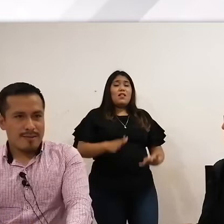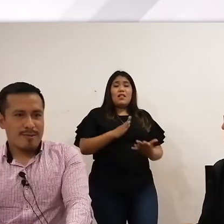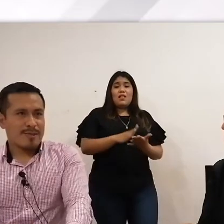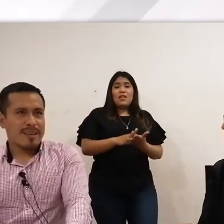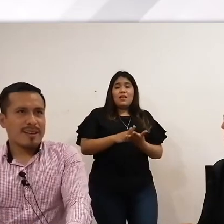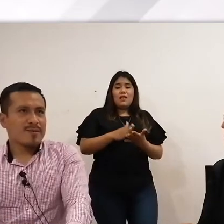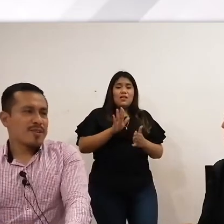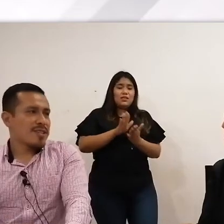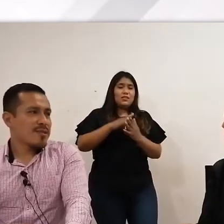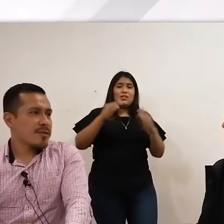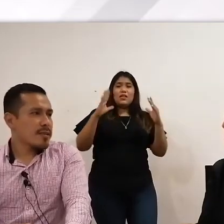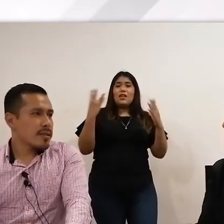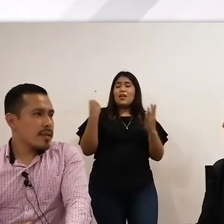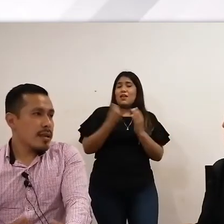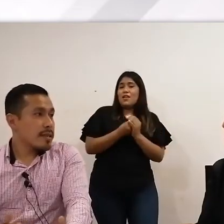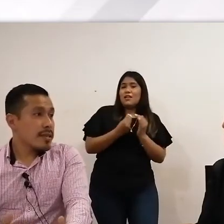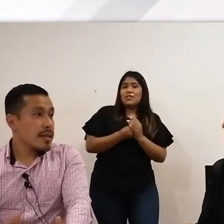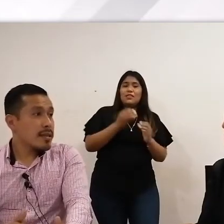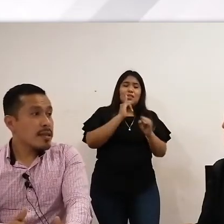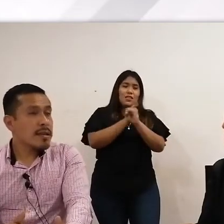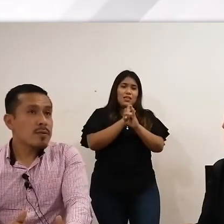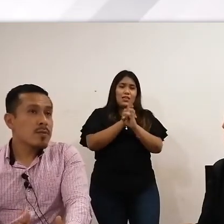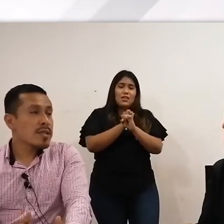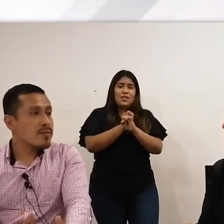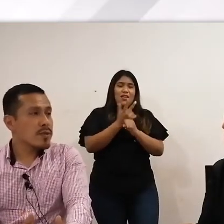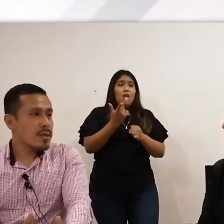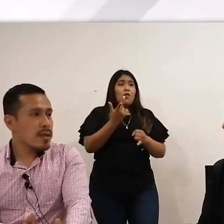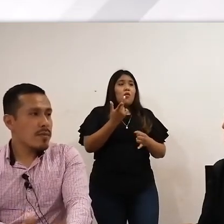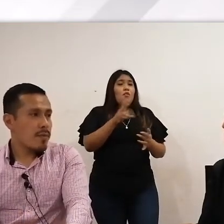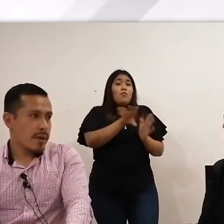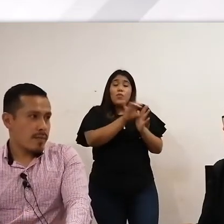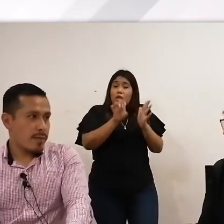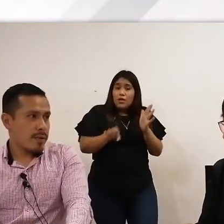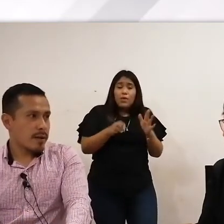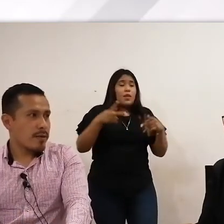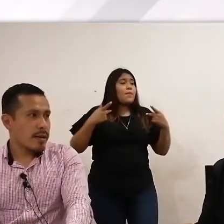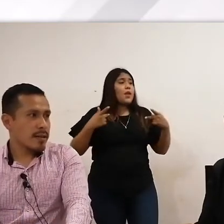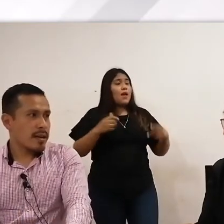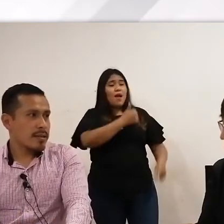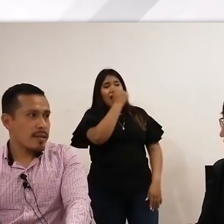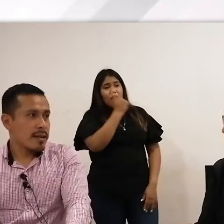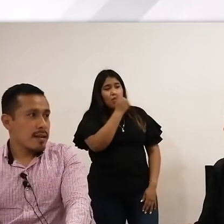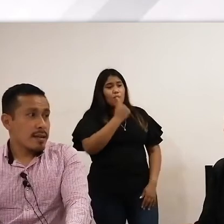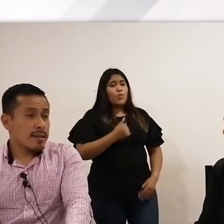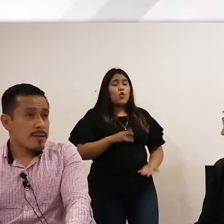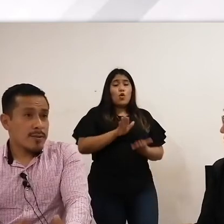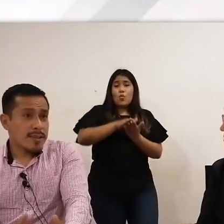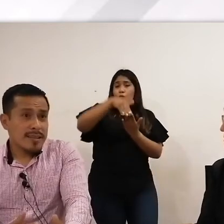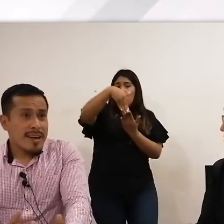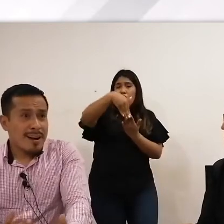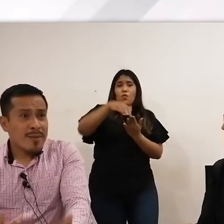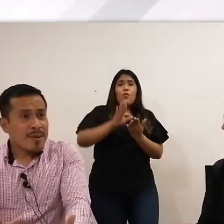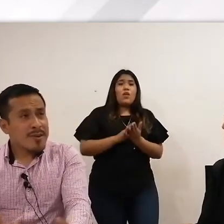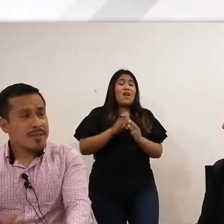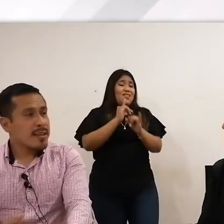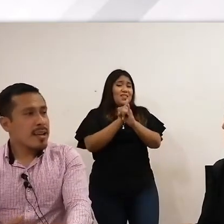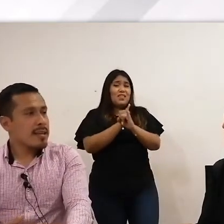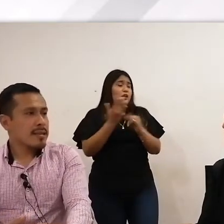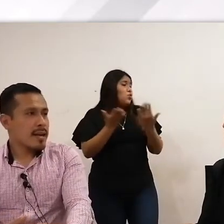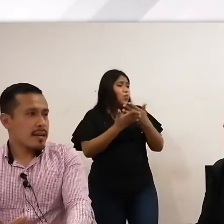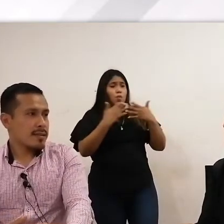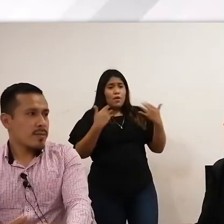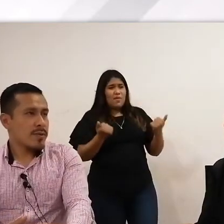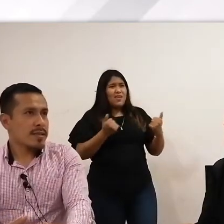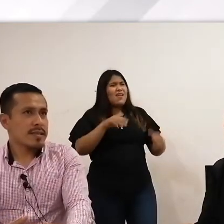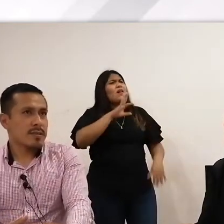Otro lado, teníamos chicos que ni siquiera tenían un dispositivo para poder conectarse. Entonces, a lo mejor ellos tenían